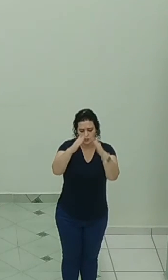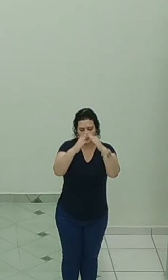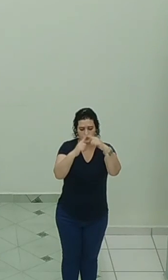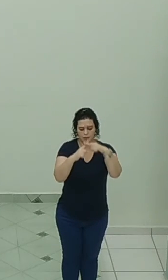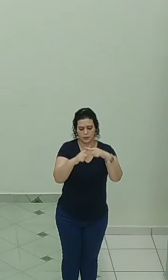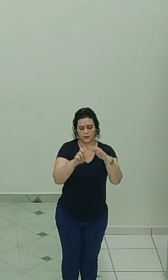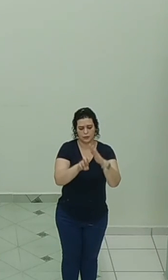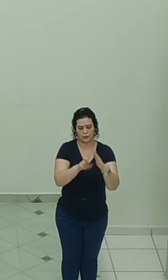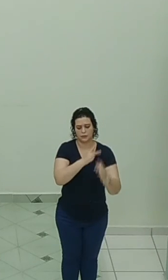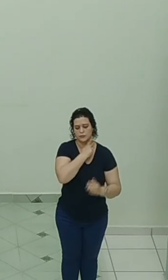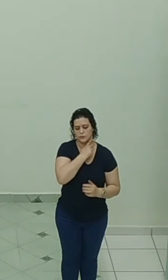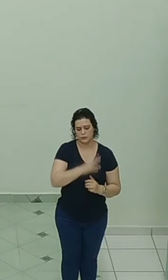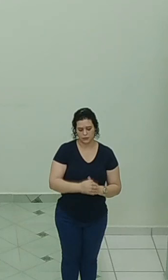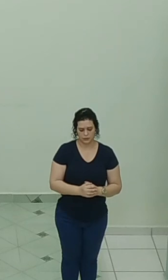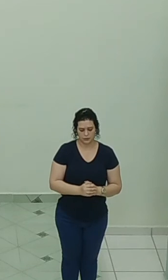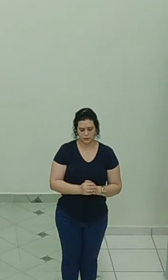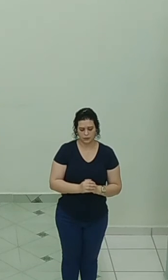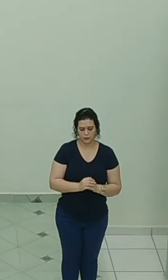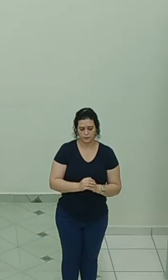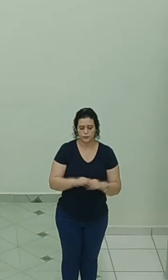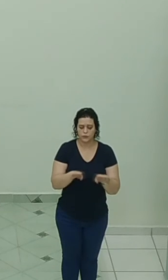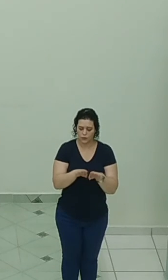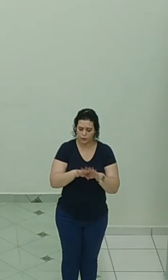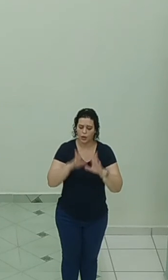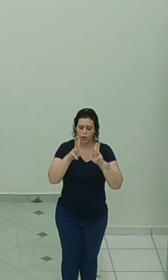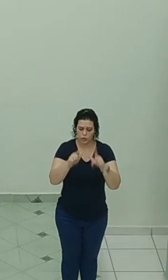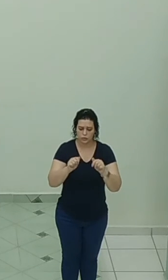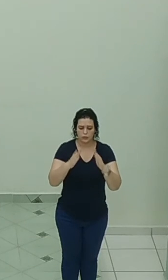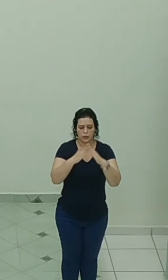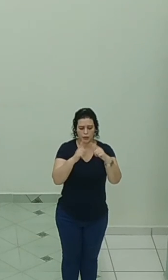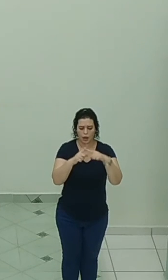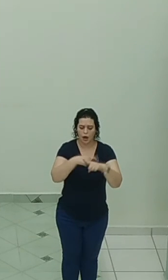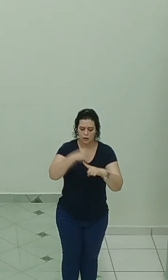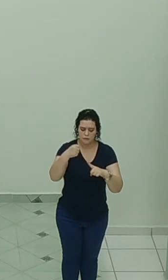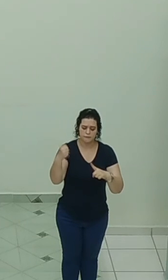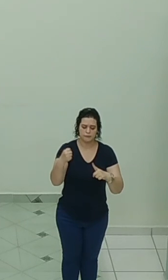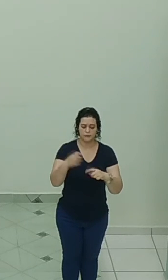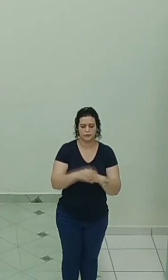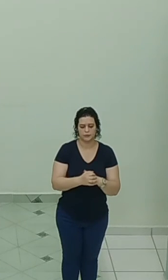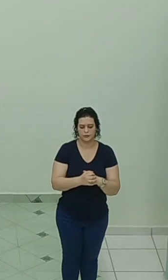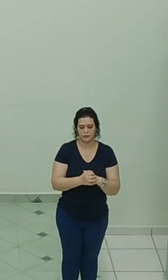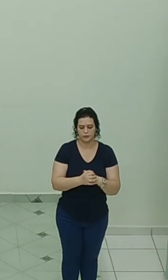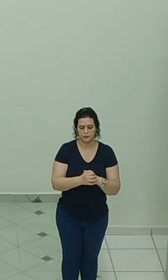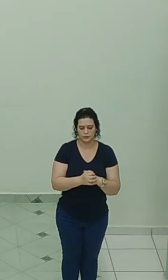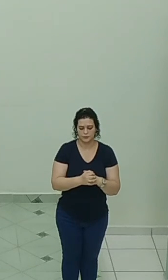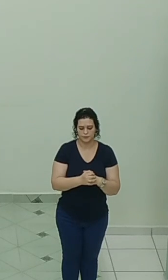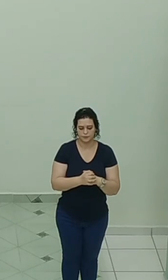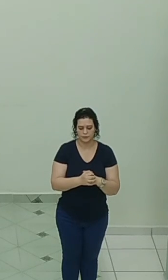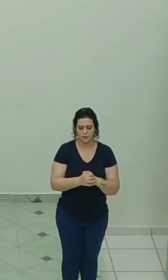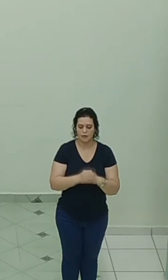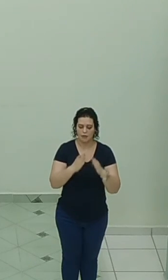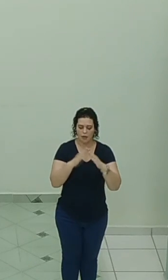presbiteriana, e sobre toda a igreja vitoriosa, e a igreja que milita, que